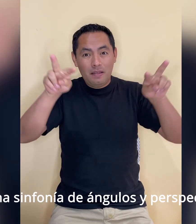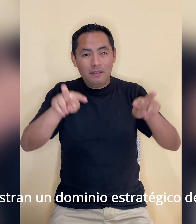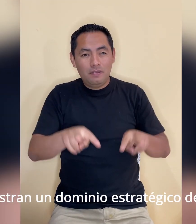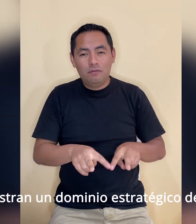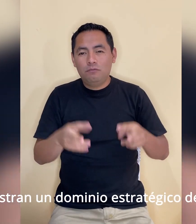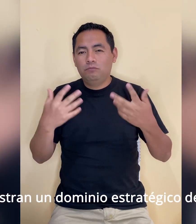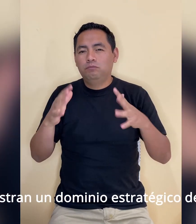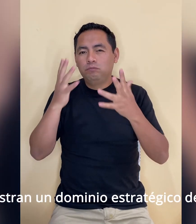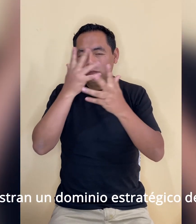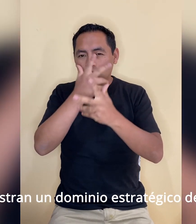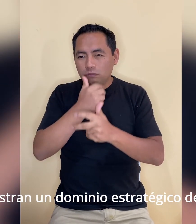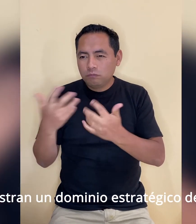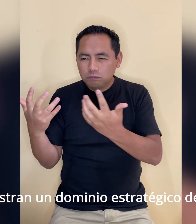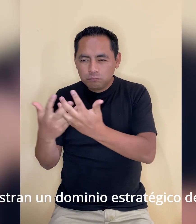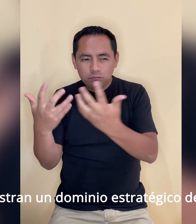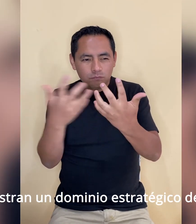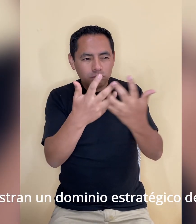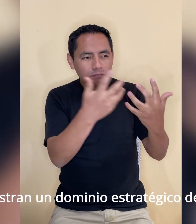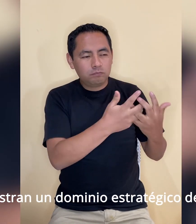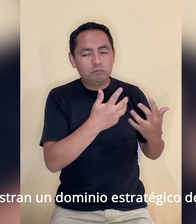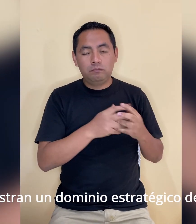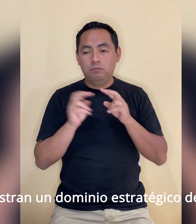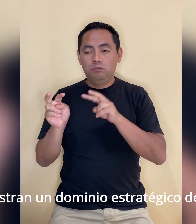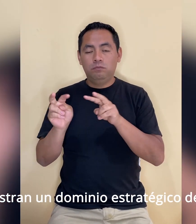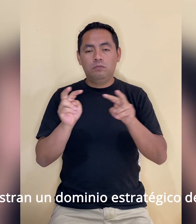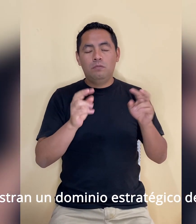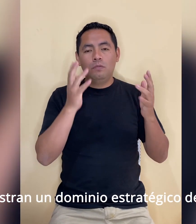que demuestran un dominio estratégico del territorio.